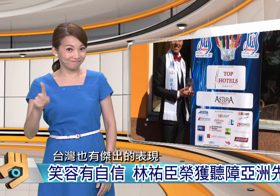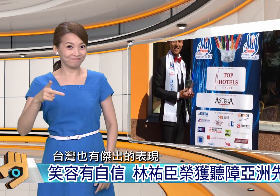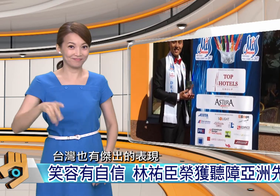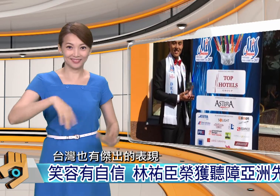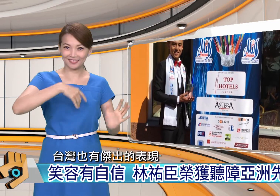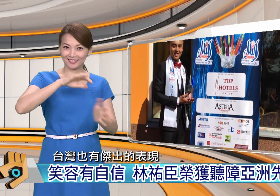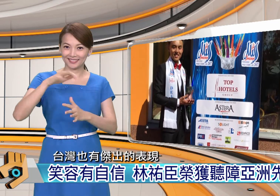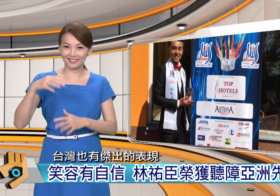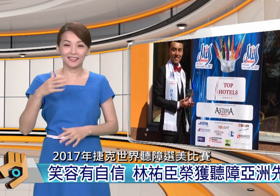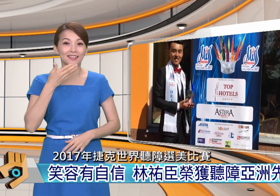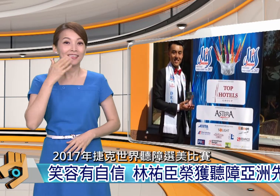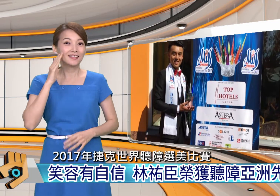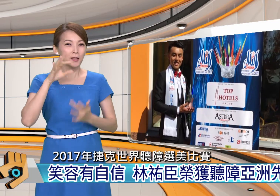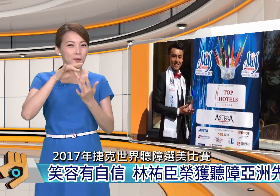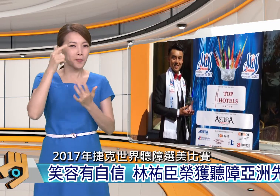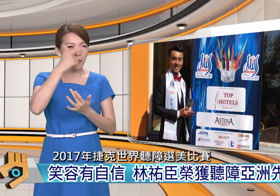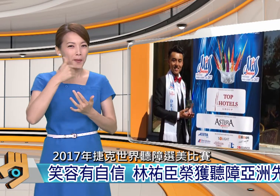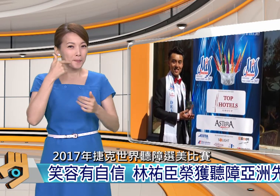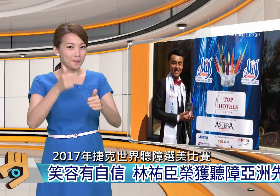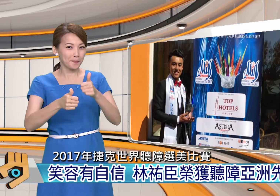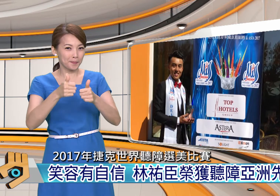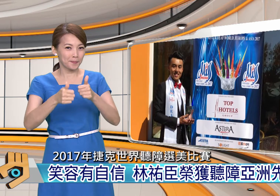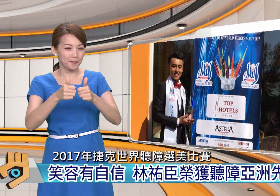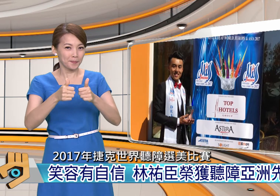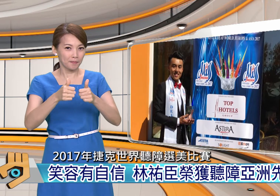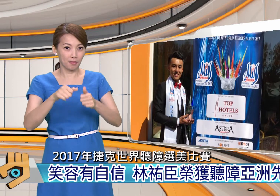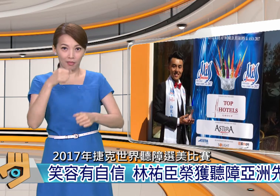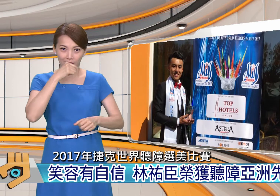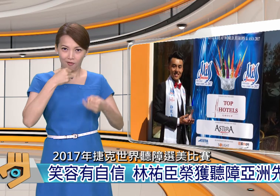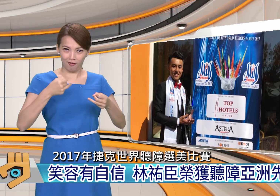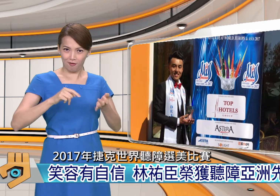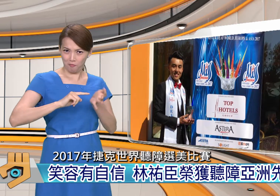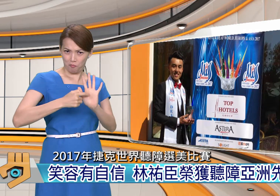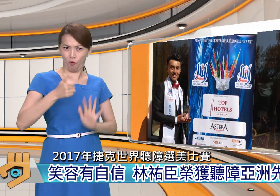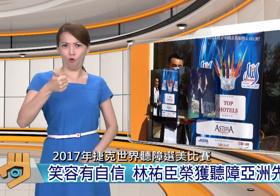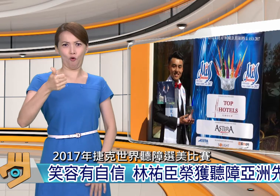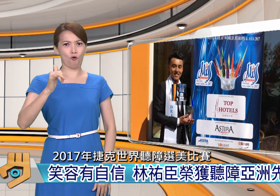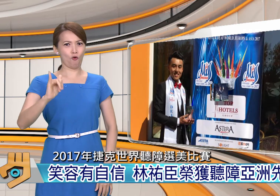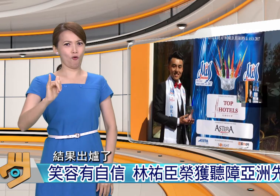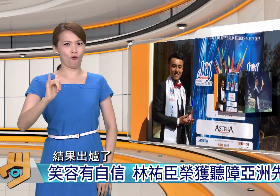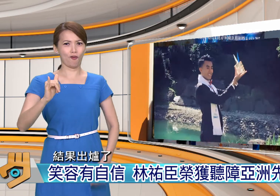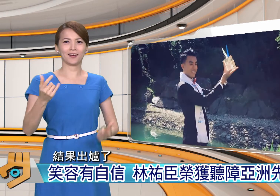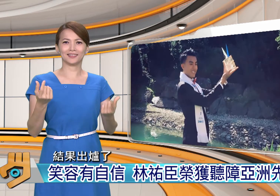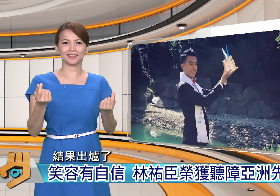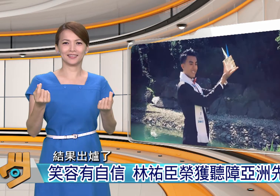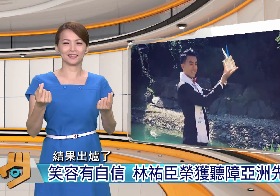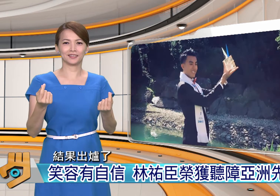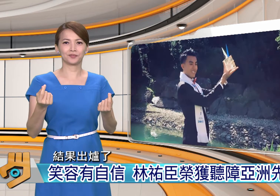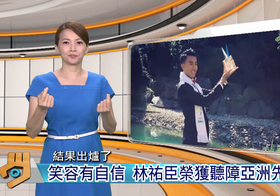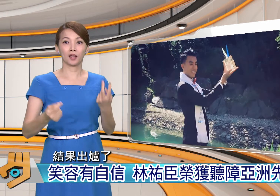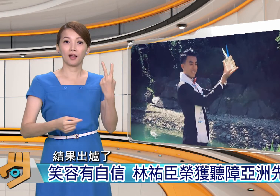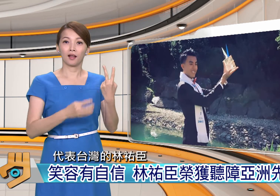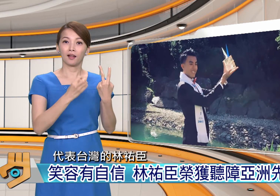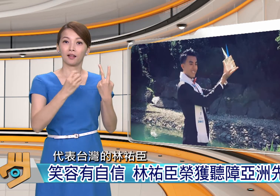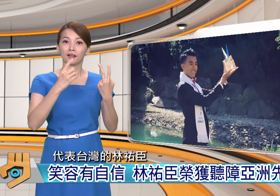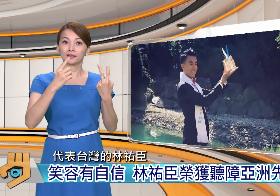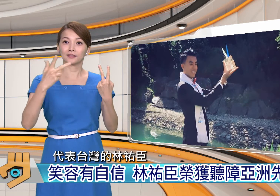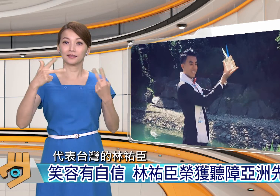现。2017年捷克世界听障选美比赛结果出炉了，代表台湾的林